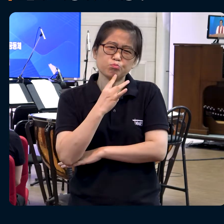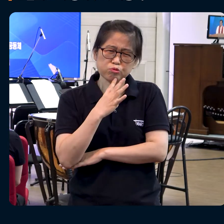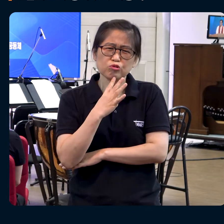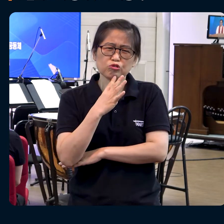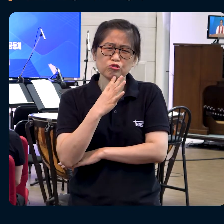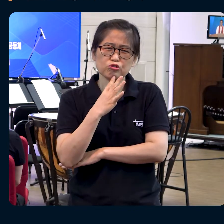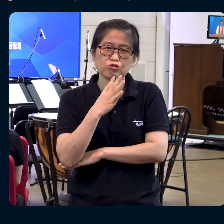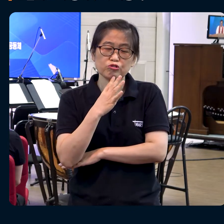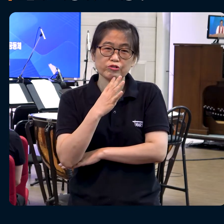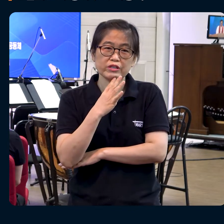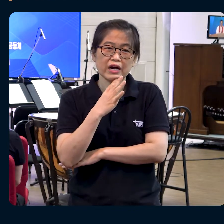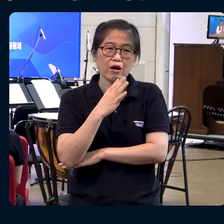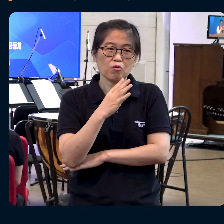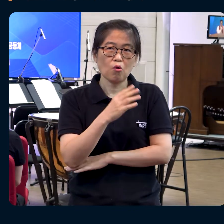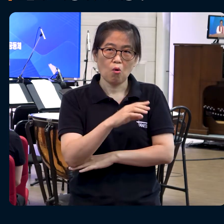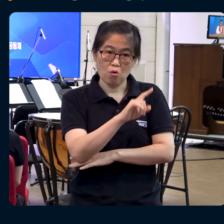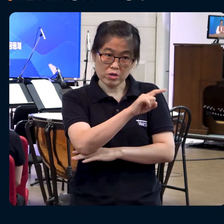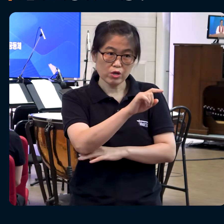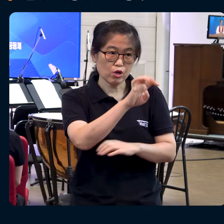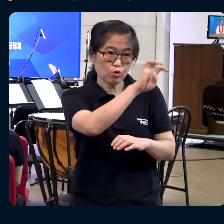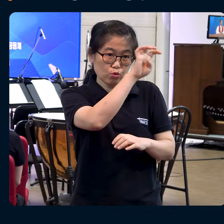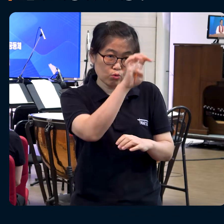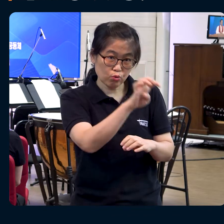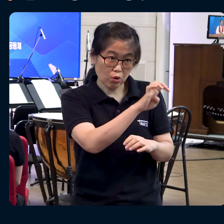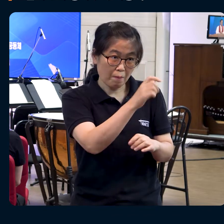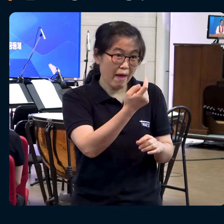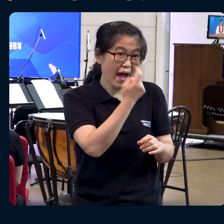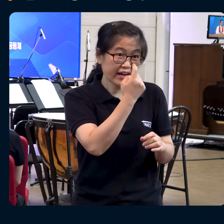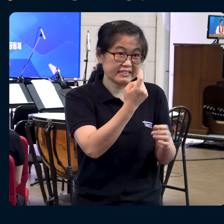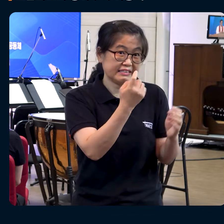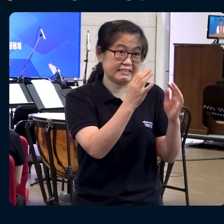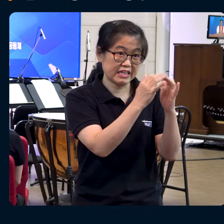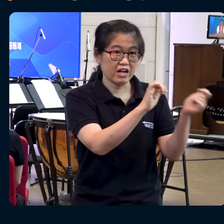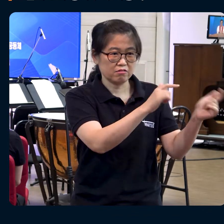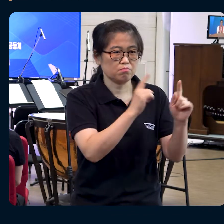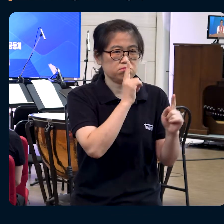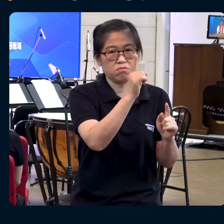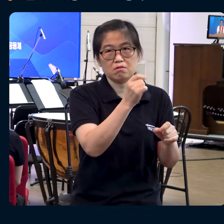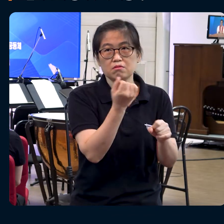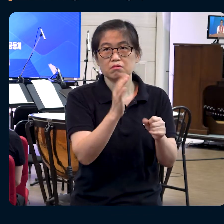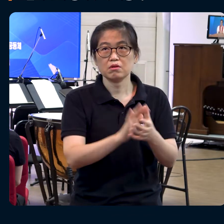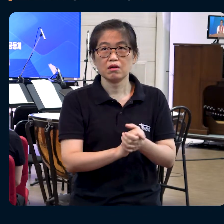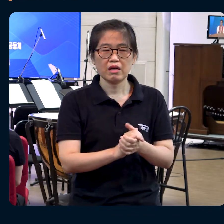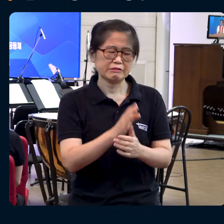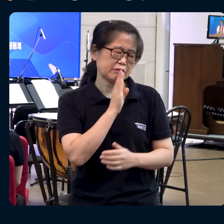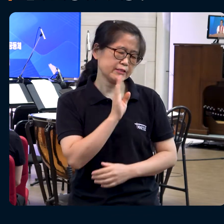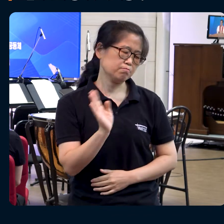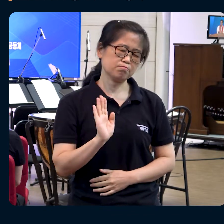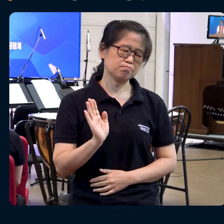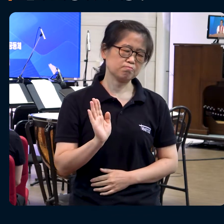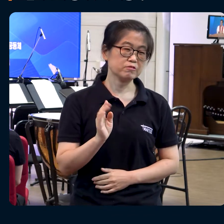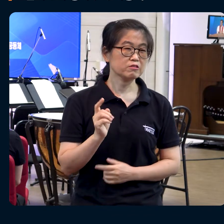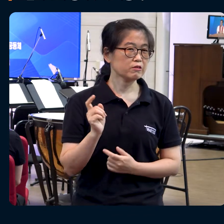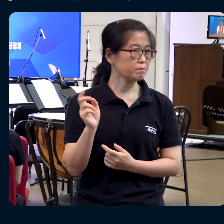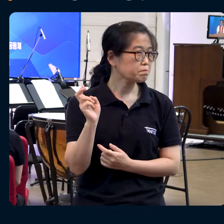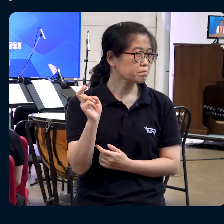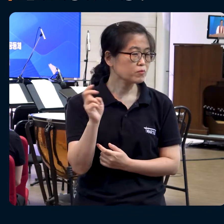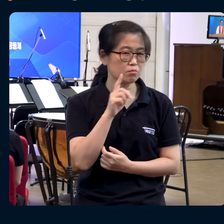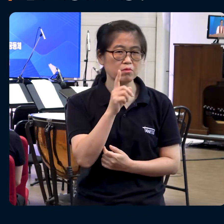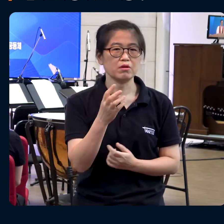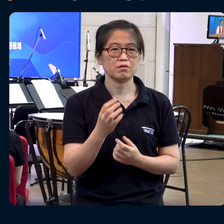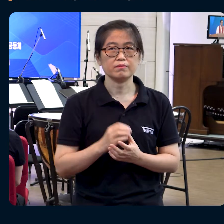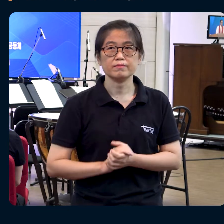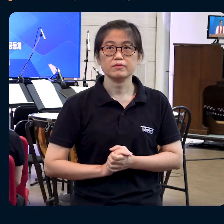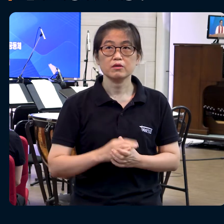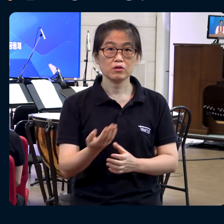내려오는 전래 전설과 같은 거다, 그런 신화다라고 그렇게 생각을 했어요. 왜냐하면 사실이라고 볼 수 없다고 생각하니까, 자기 인간의 이성으로